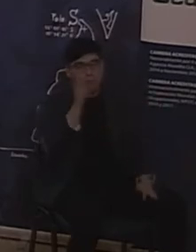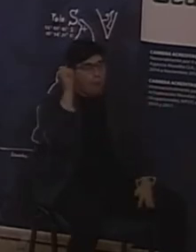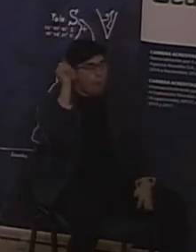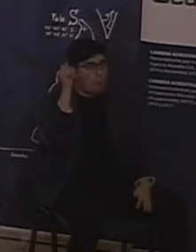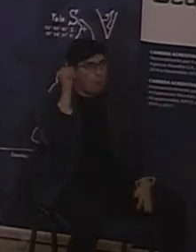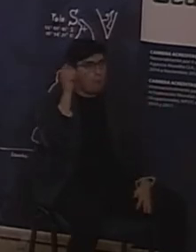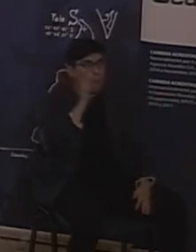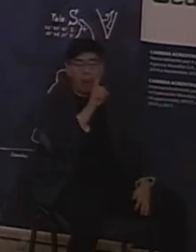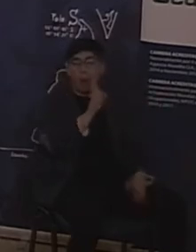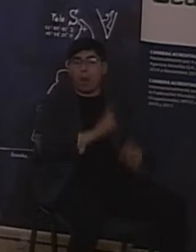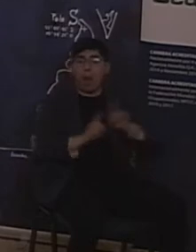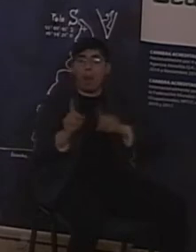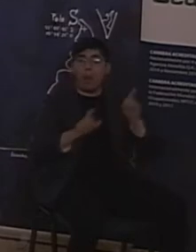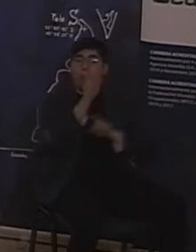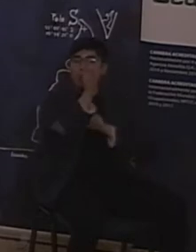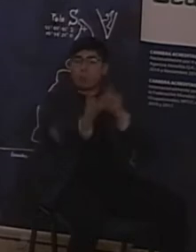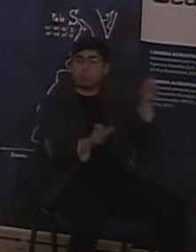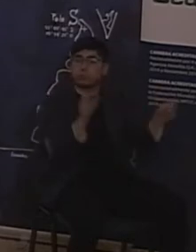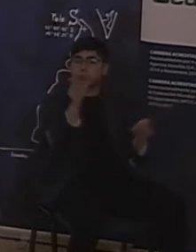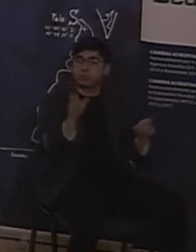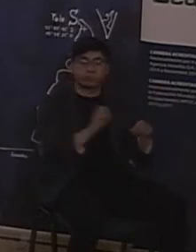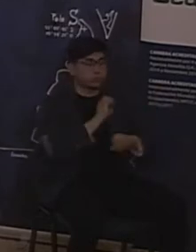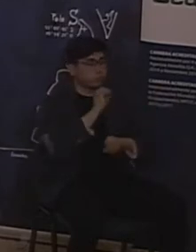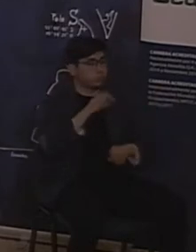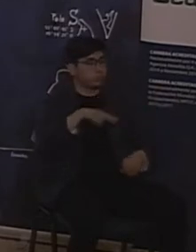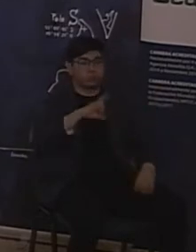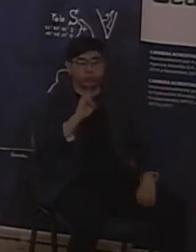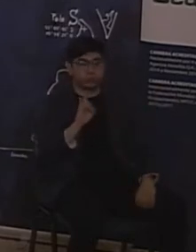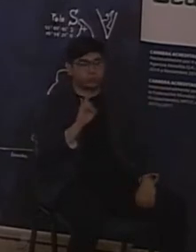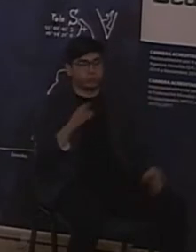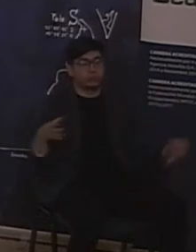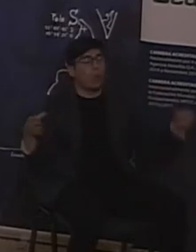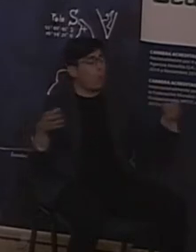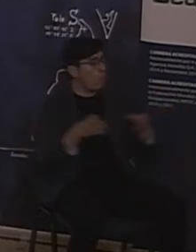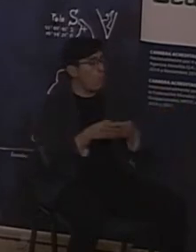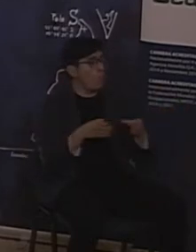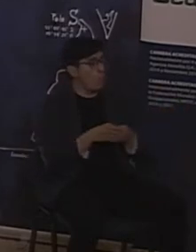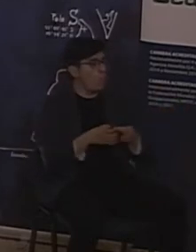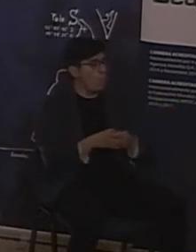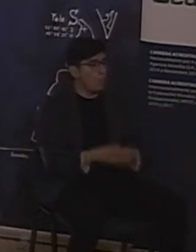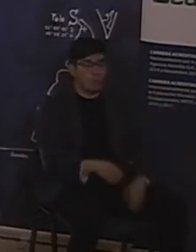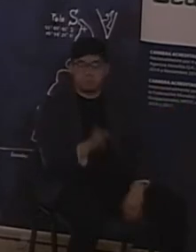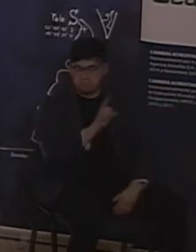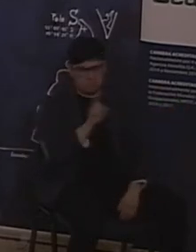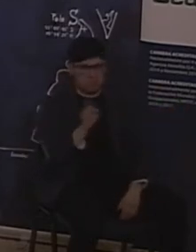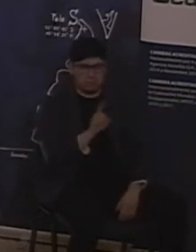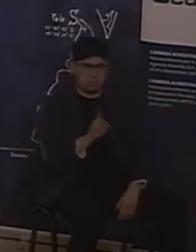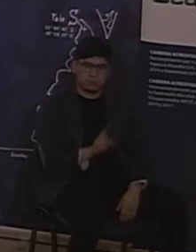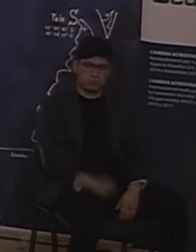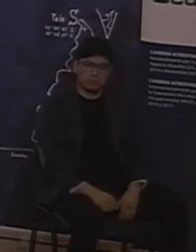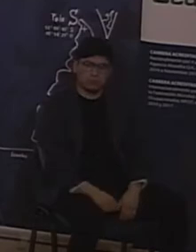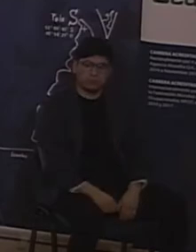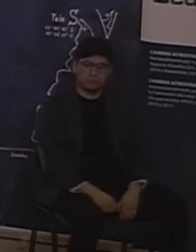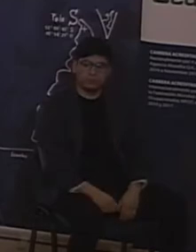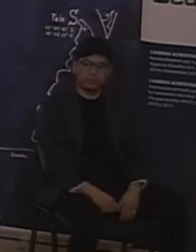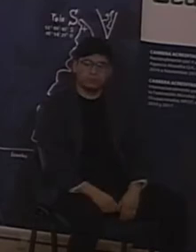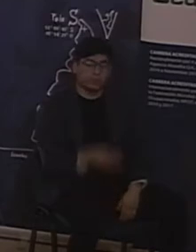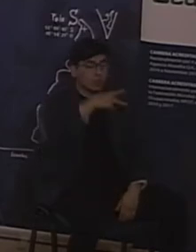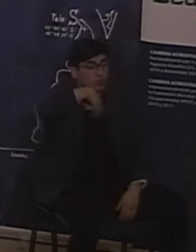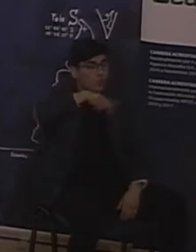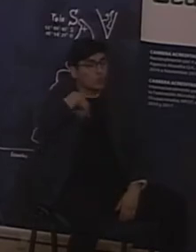representantes del concierto de las naciones que se reúnen en la onu no eso fue una decisión nuestra